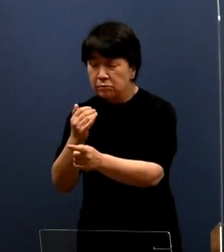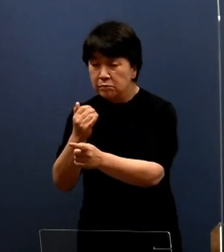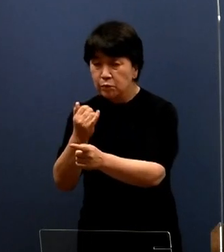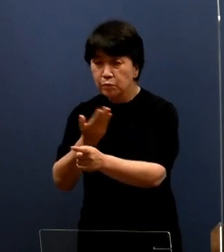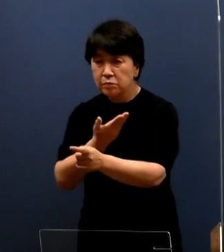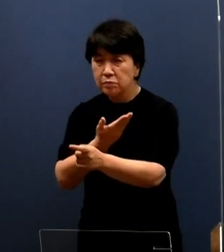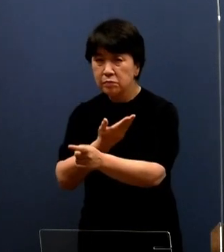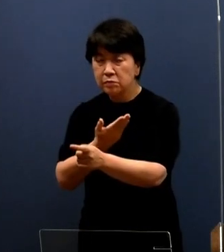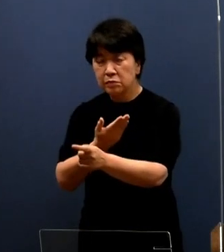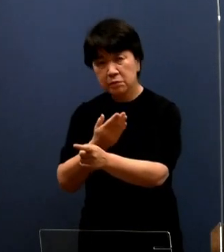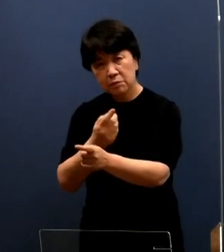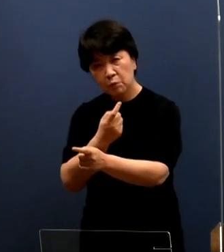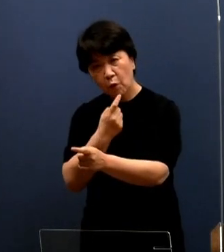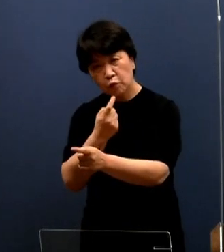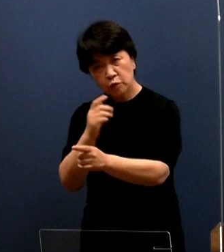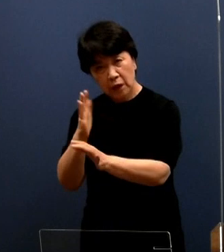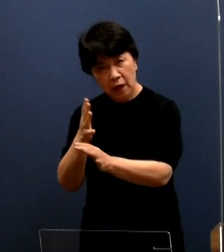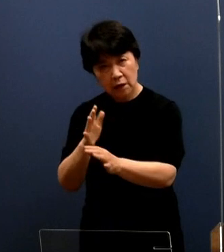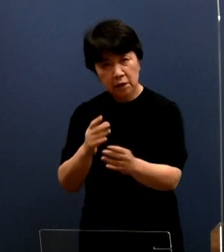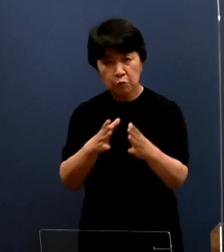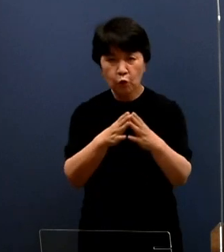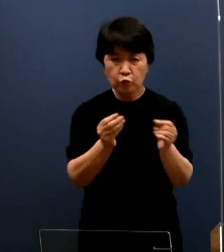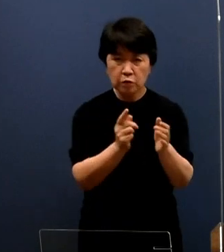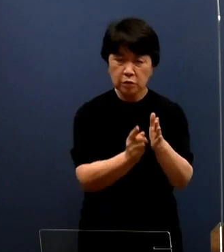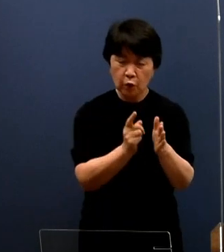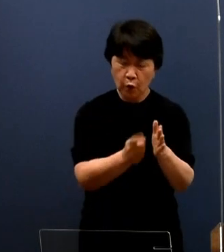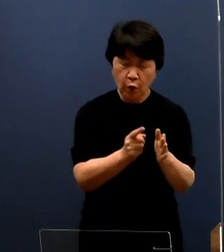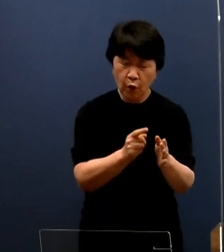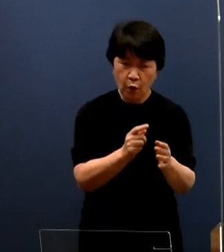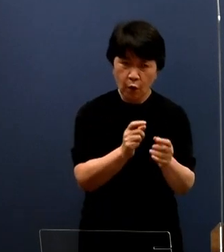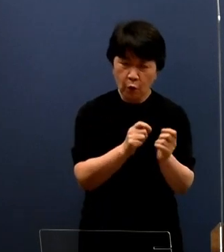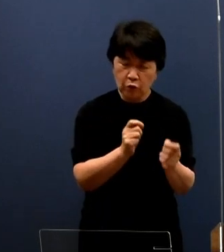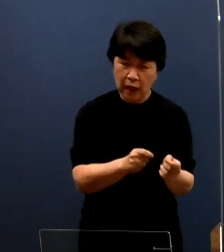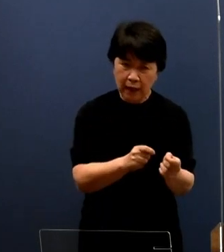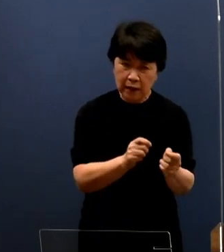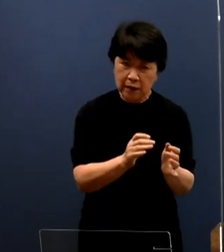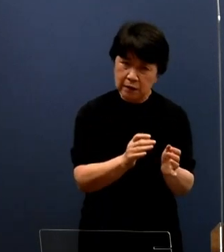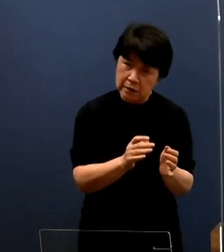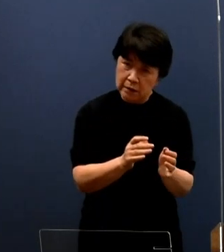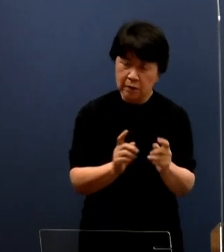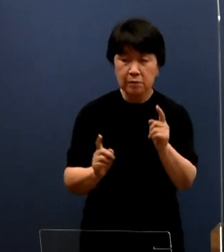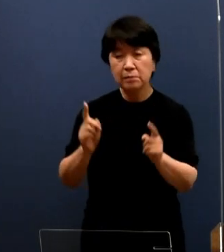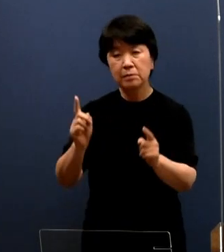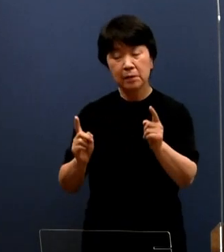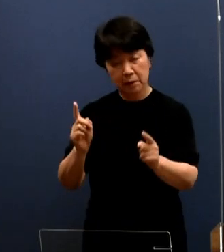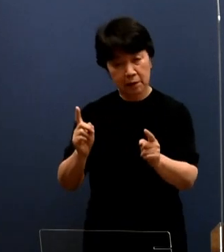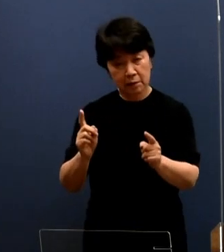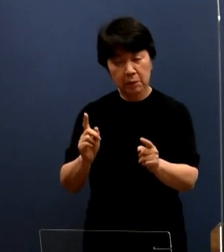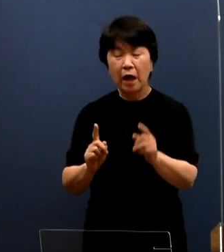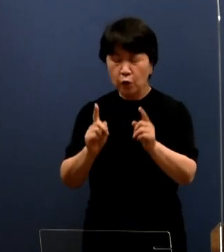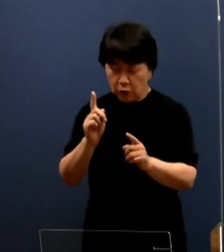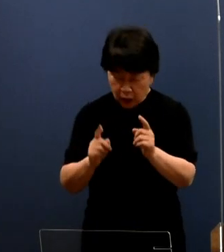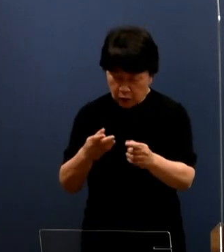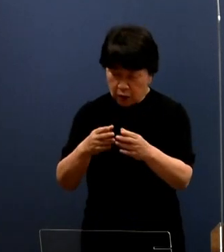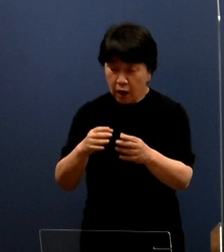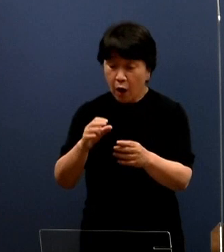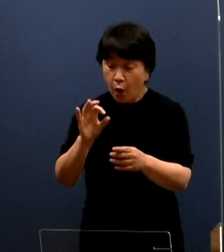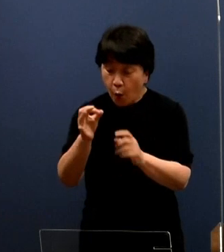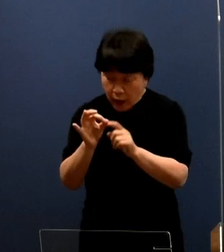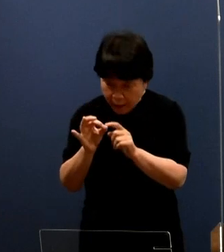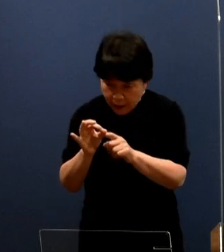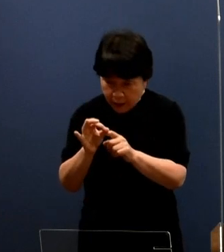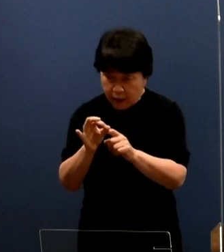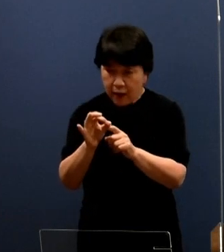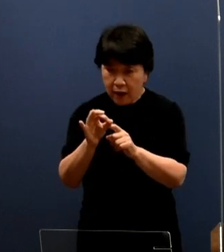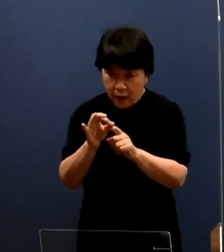と問題だというのは理屈がないと思うので、お金を出すのがおかしいというんだったらのか、まあ、国